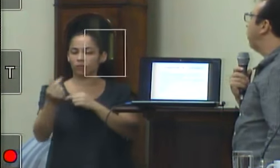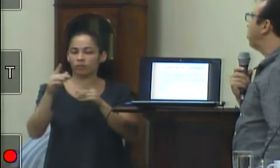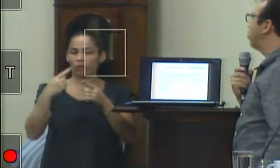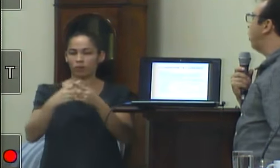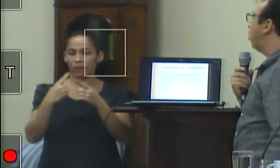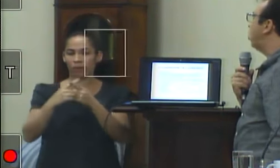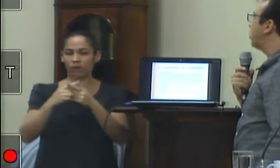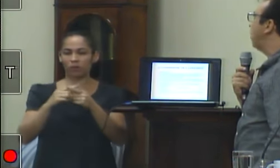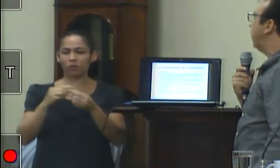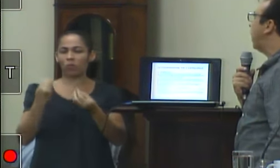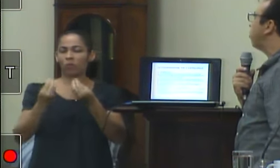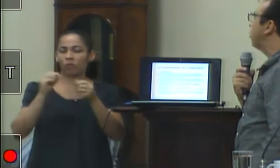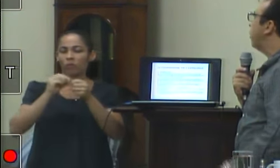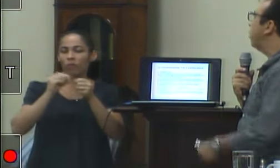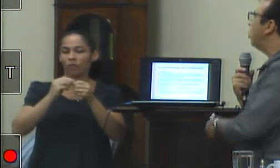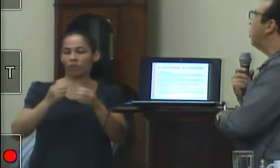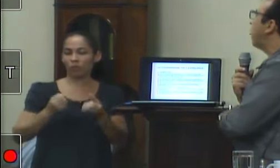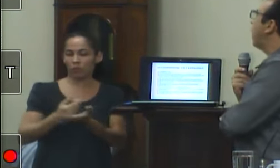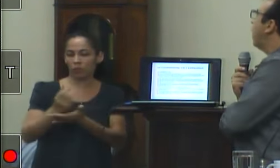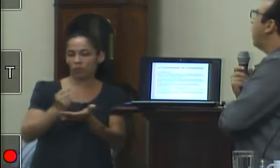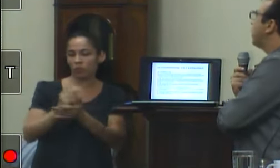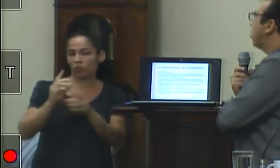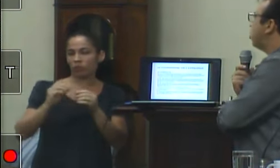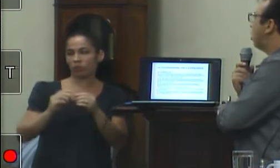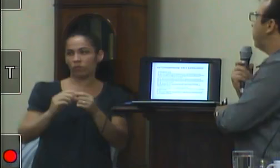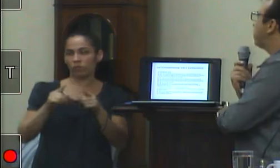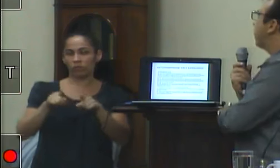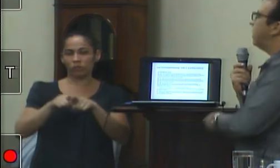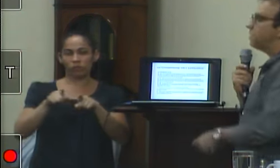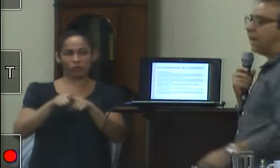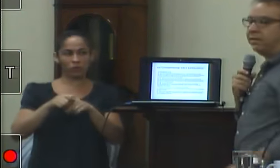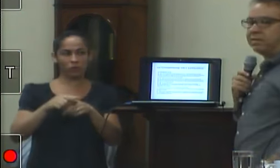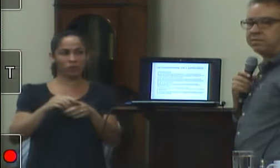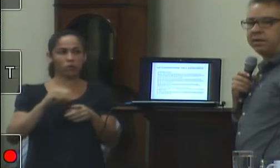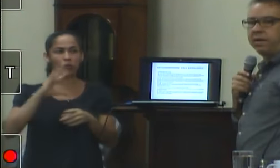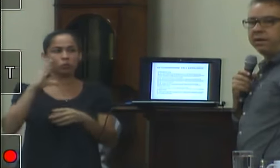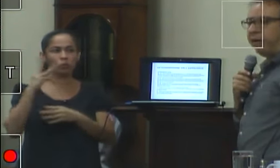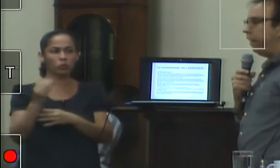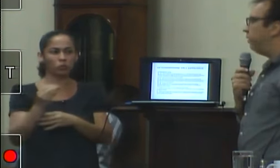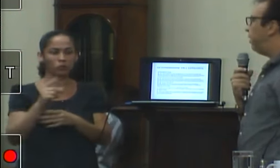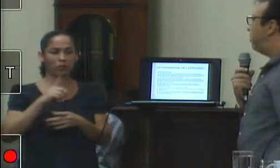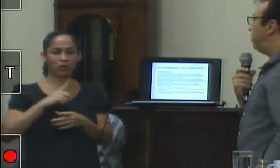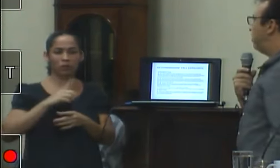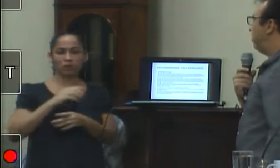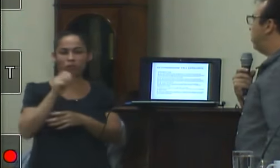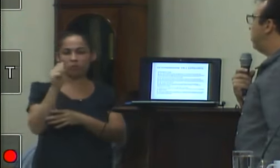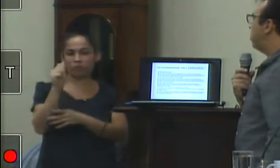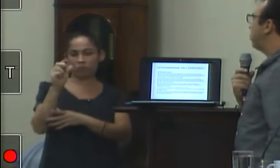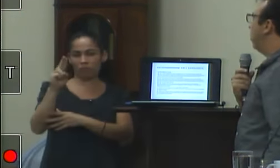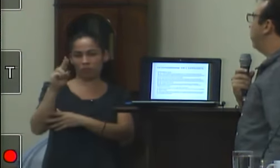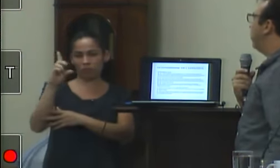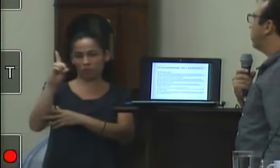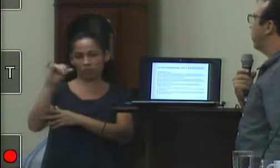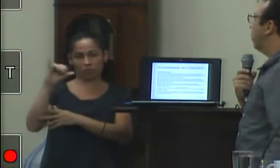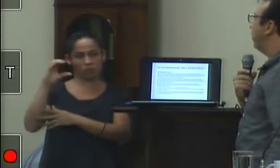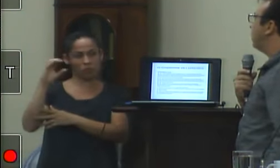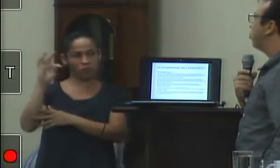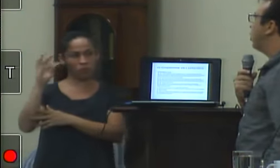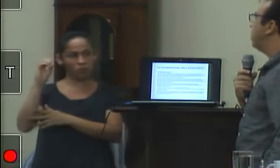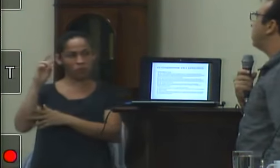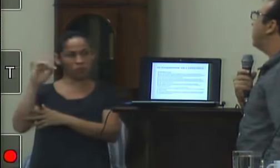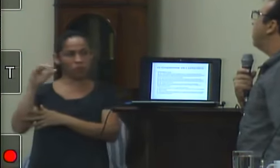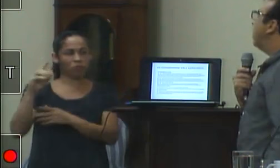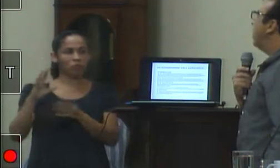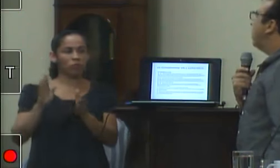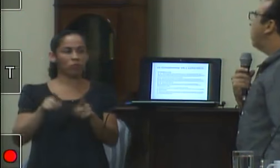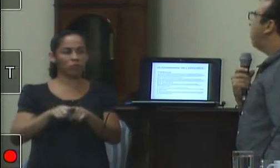e a fonte dos recursos aplicados no período, as auditorias realizadas, né, em fase de execução e as